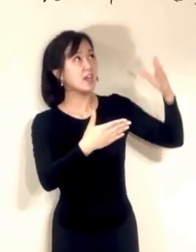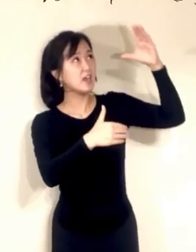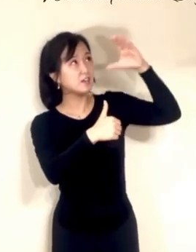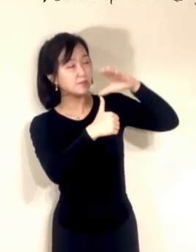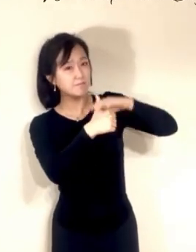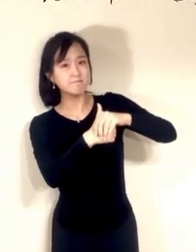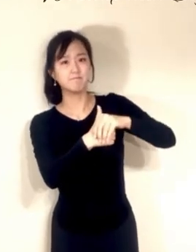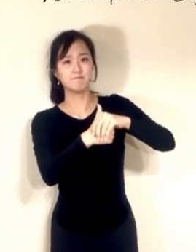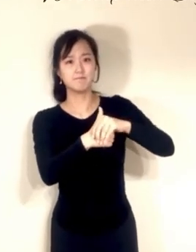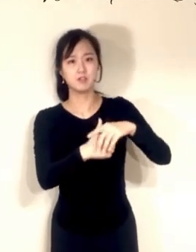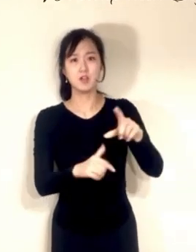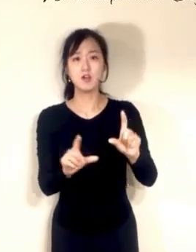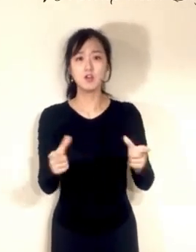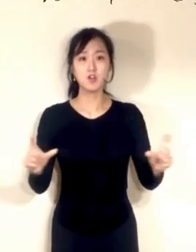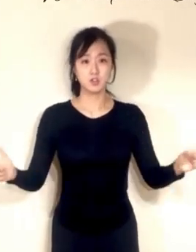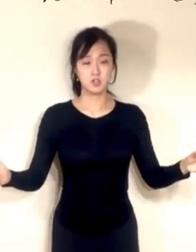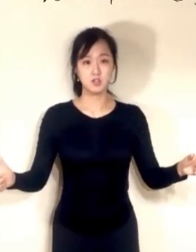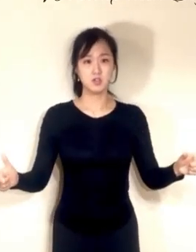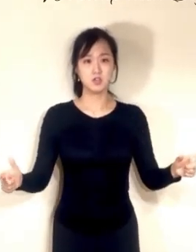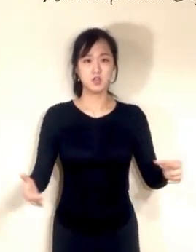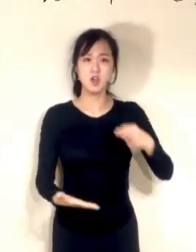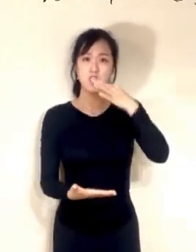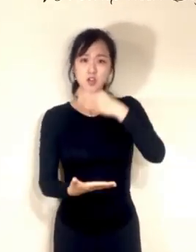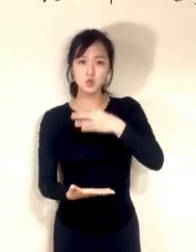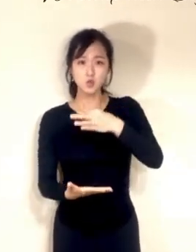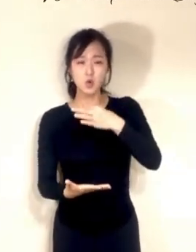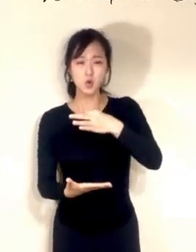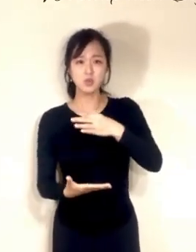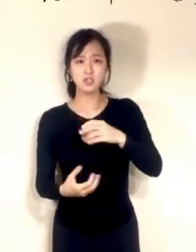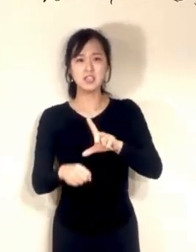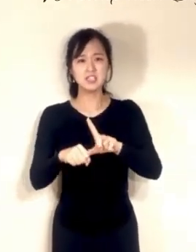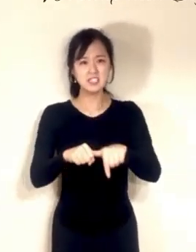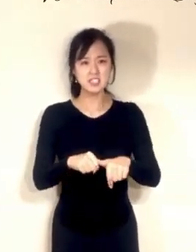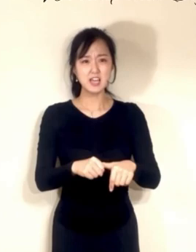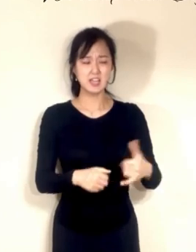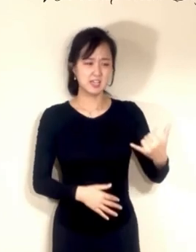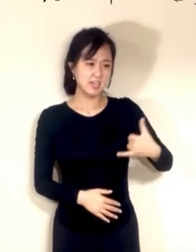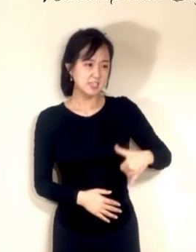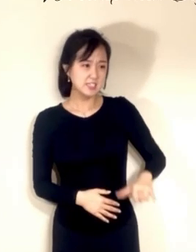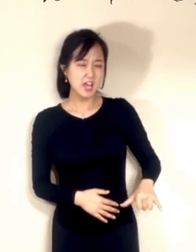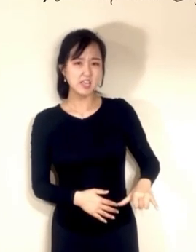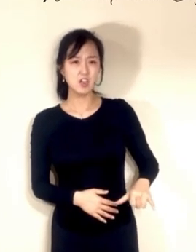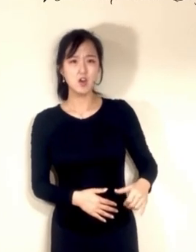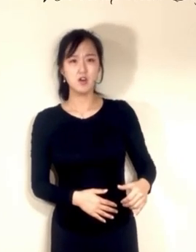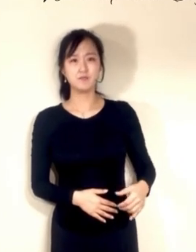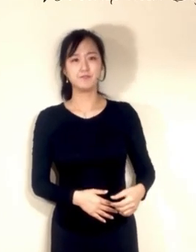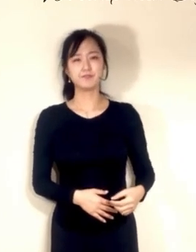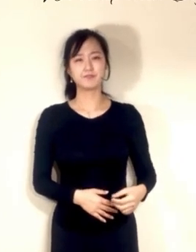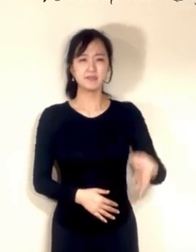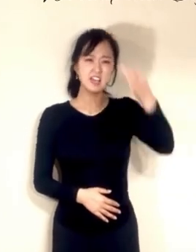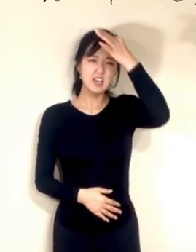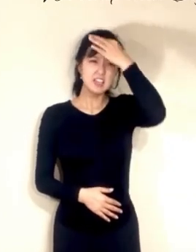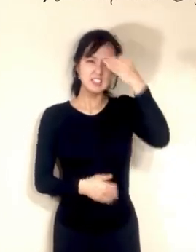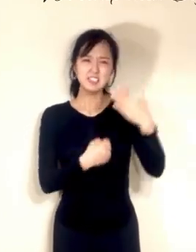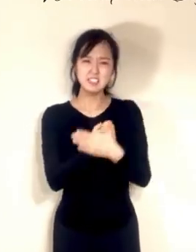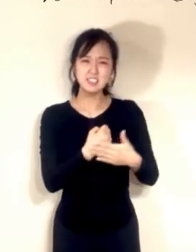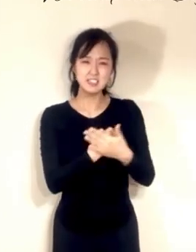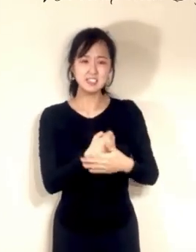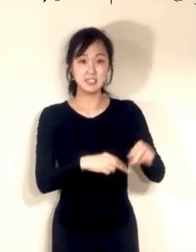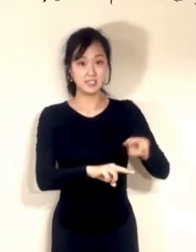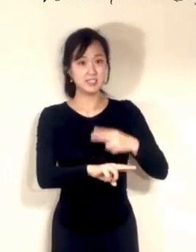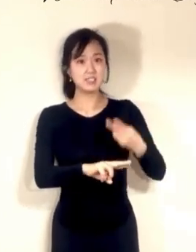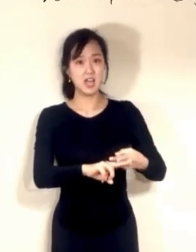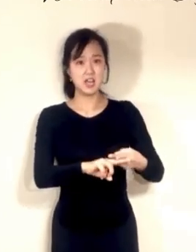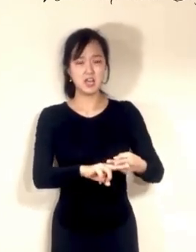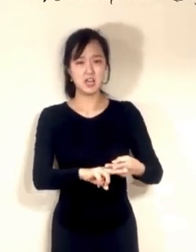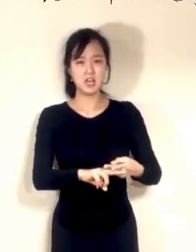건강, 시간, 자녀, 은사, 결국 사라져버리게 될 이것들을 마치